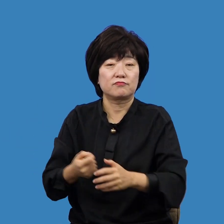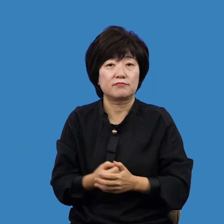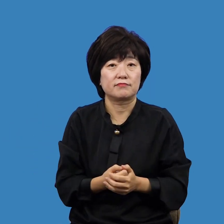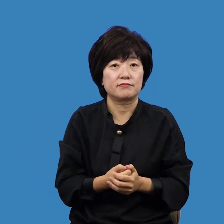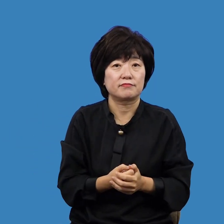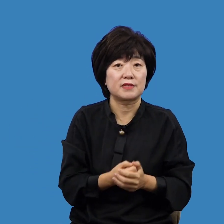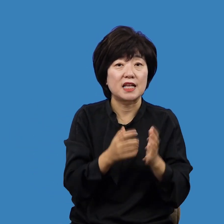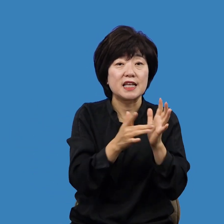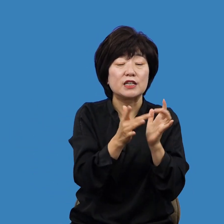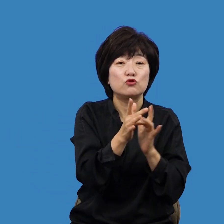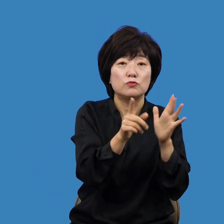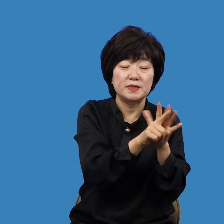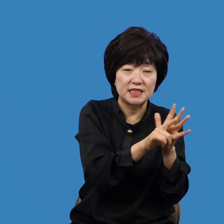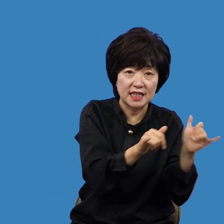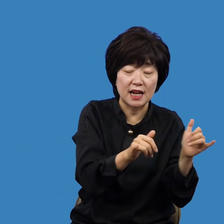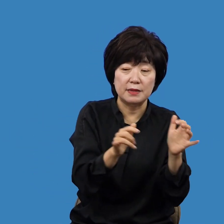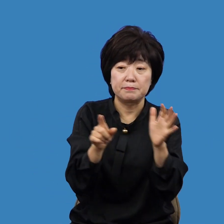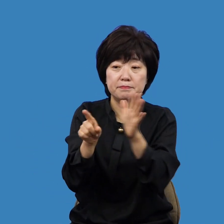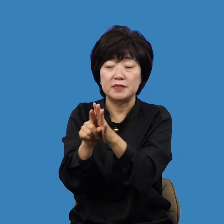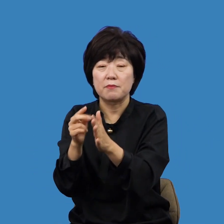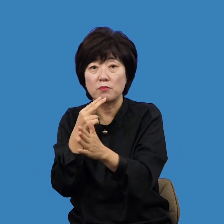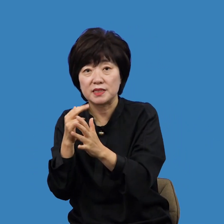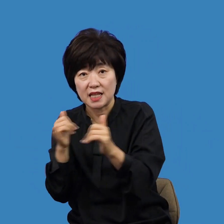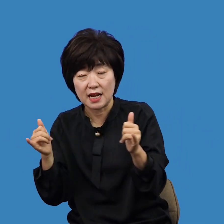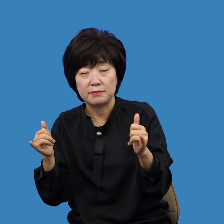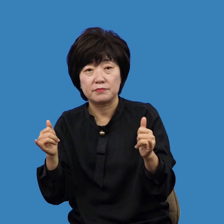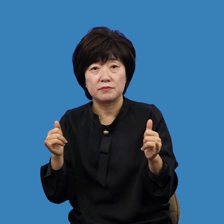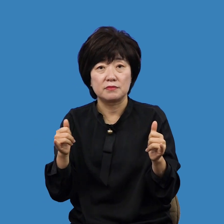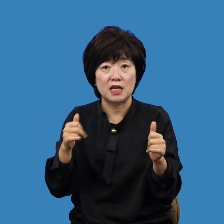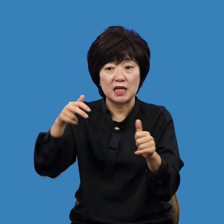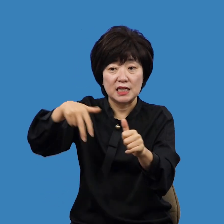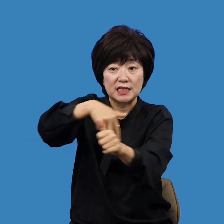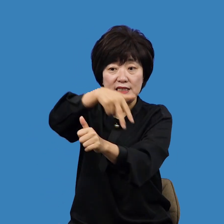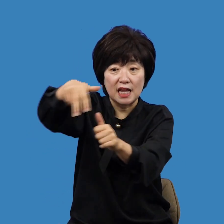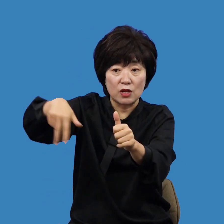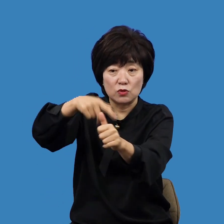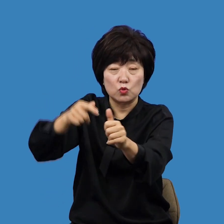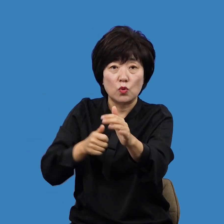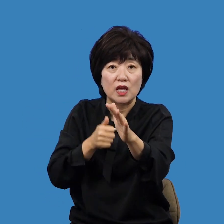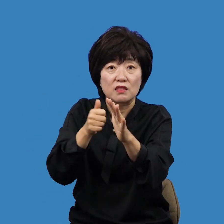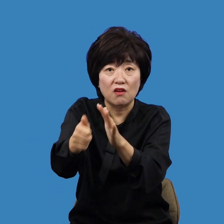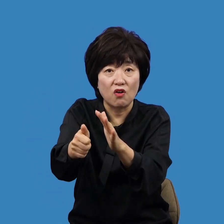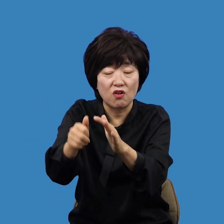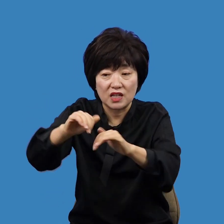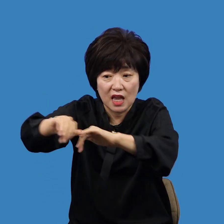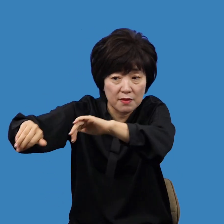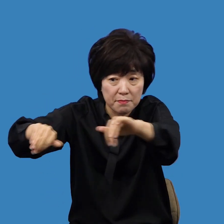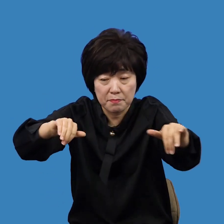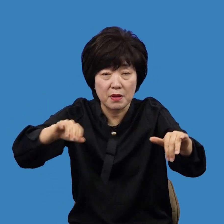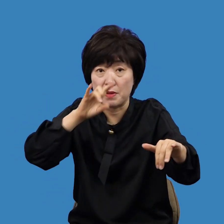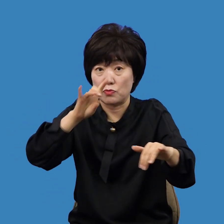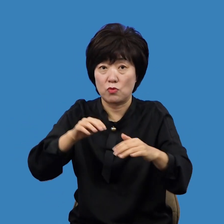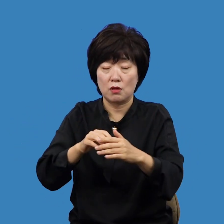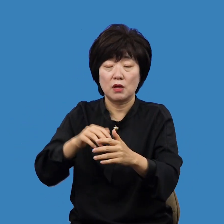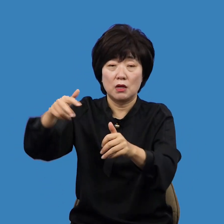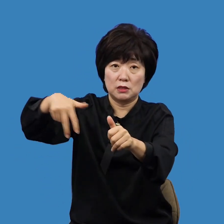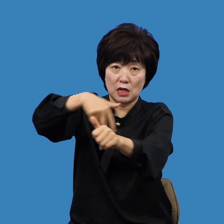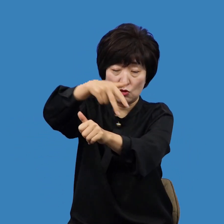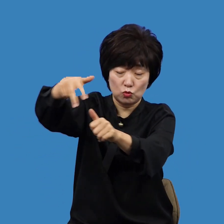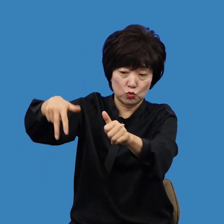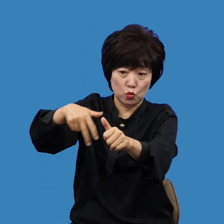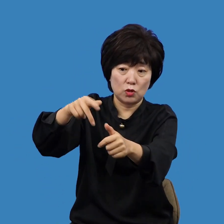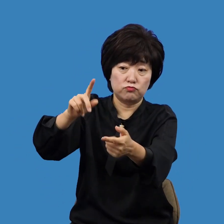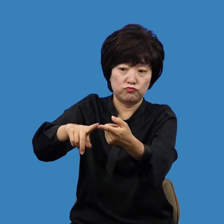여러분 예수를 믿는 사람이든 믿지 않는 사람들이든 간에 자연에 개입하면 안 된다고들 생각을 합니다. 그래서 실제로 자연에서 일어나고 있는 일들을